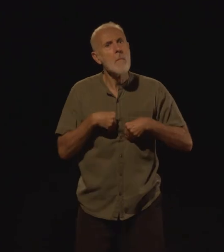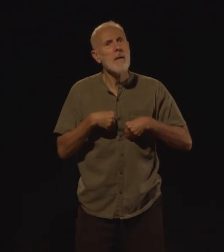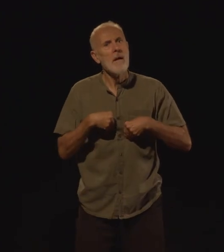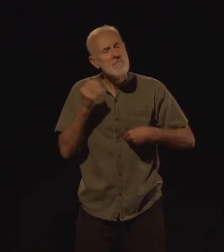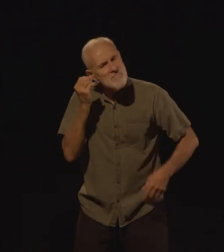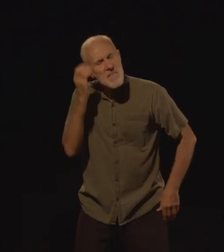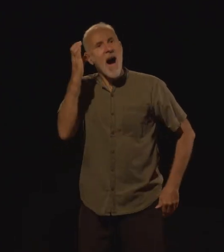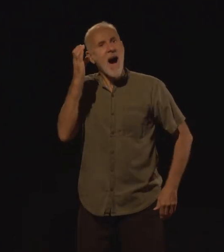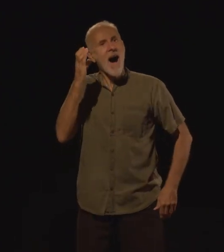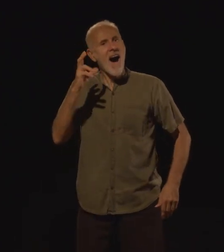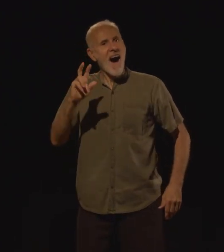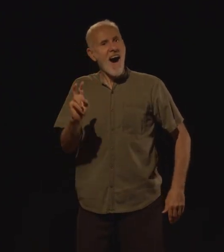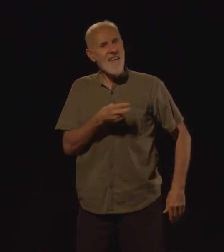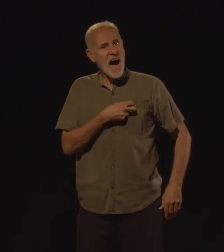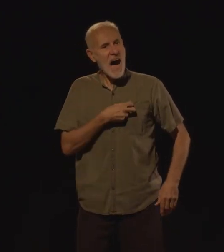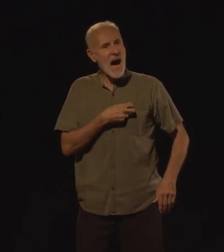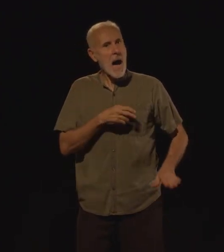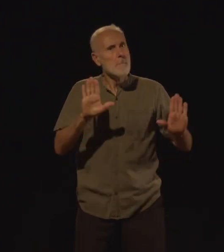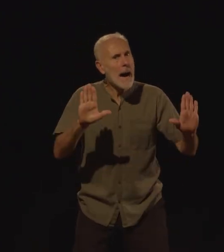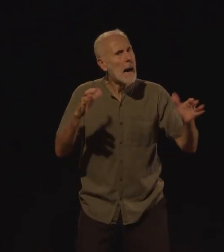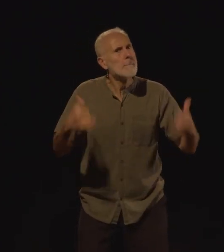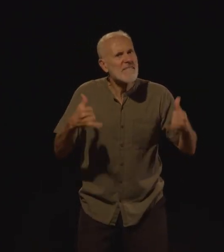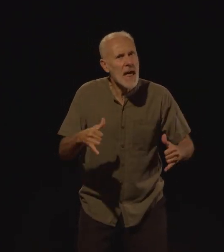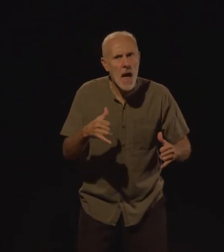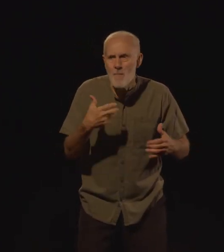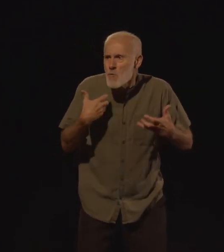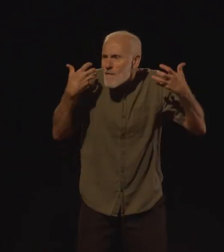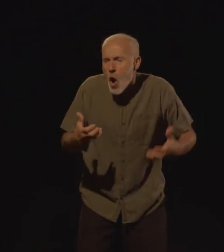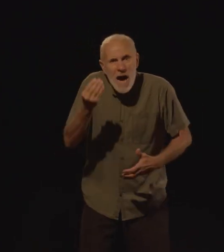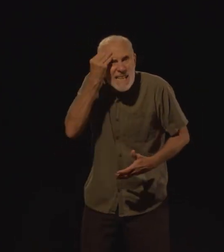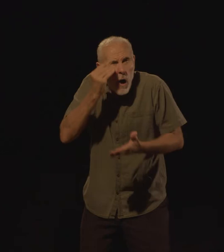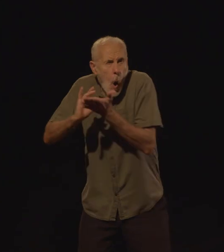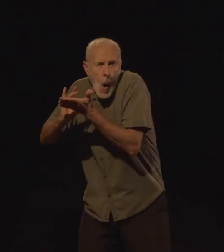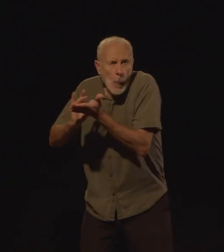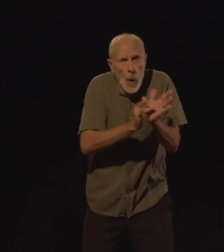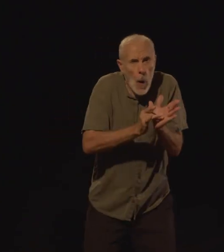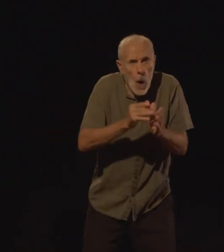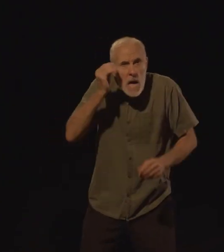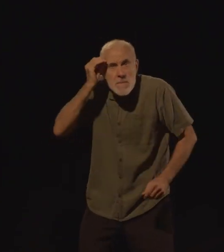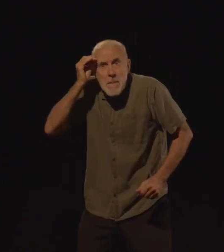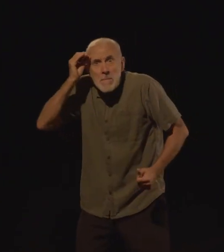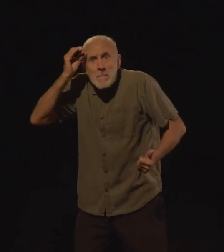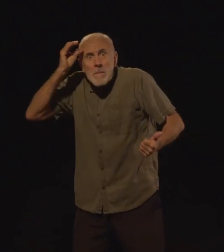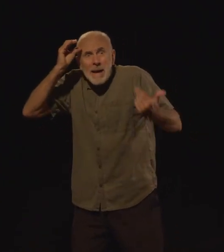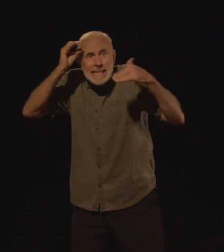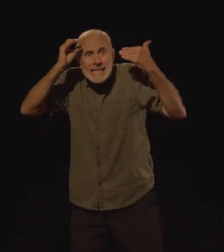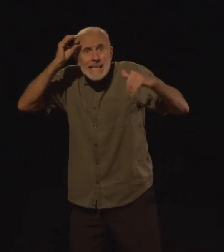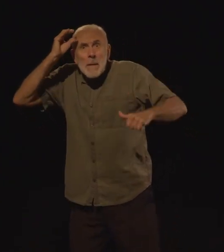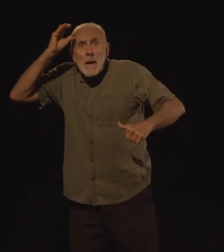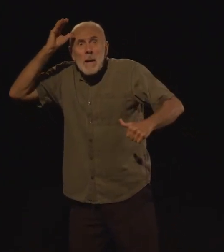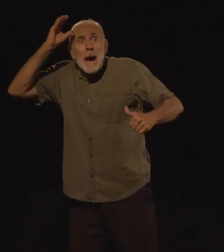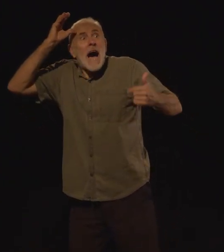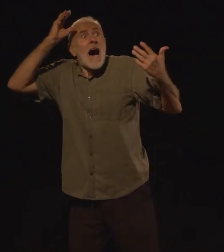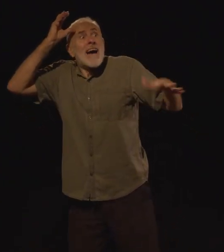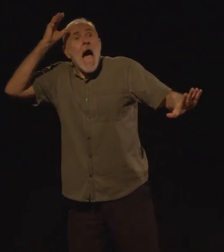assez de choses. Il faut que je sache tout, alors seulement je pourrai dire que tout cela, je ne veux plus le savoir. » Il faut